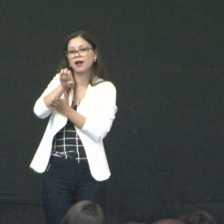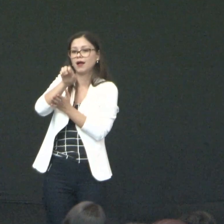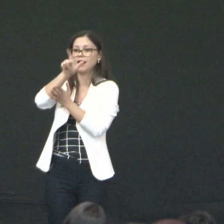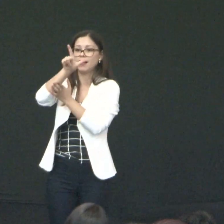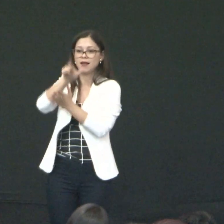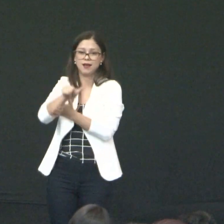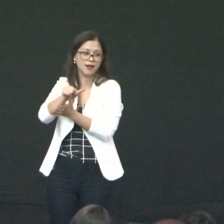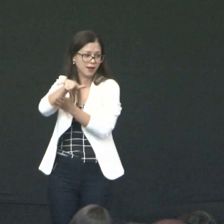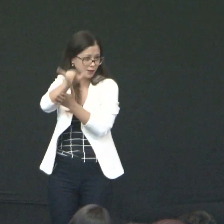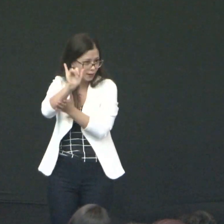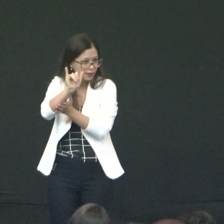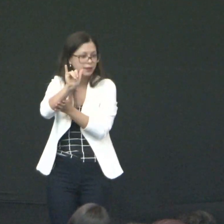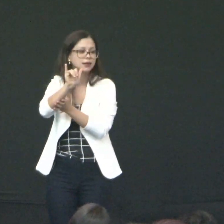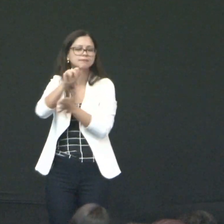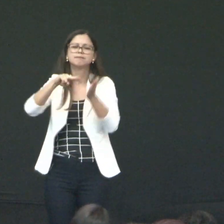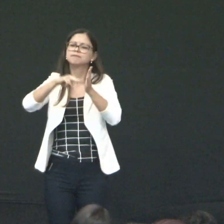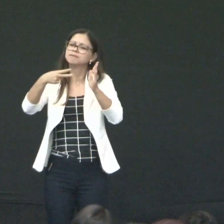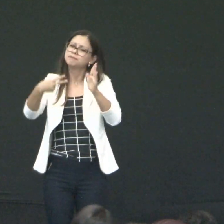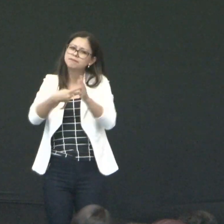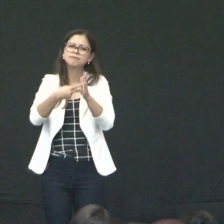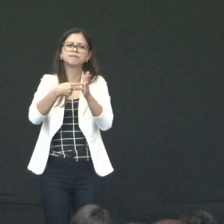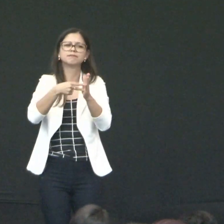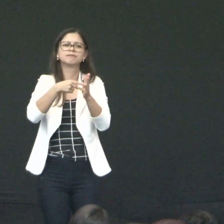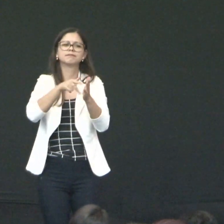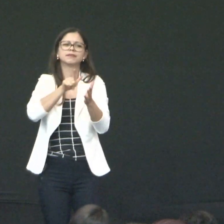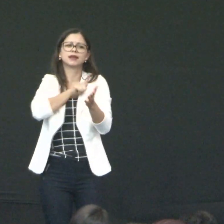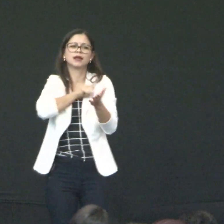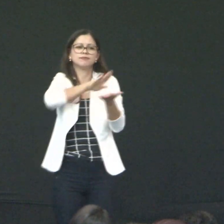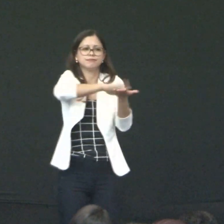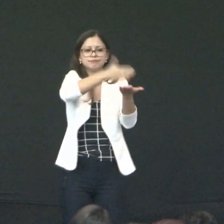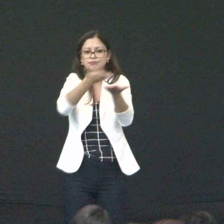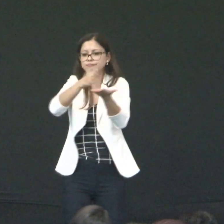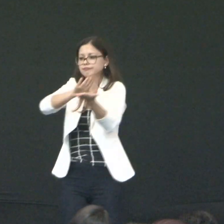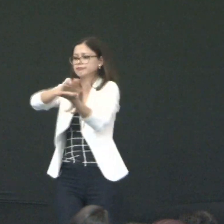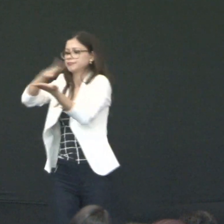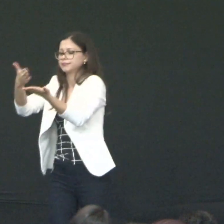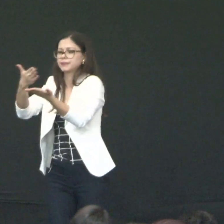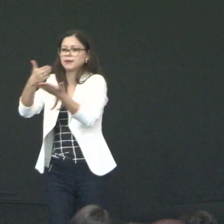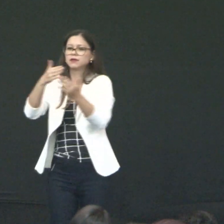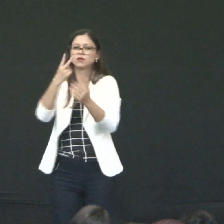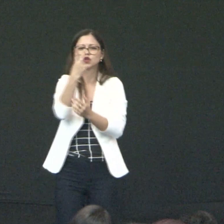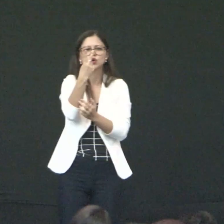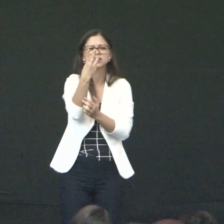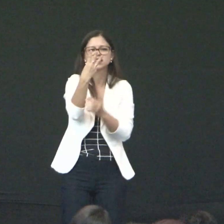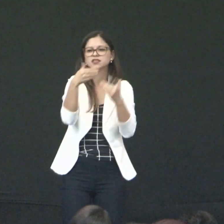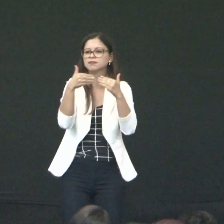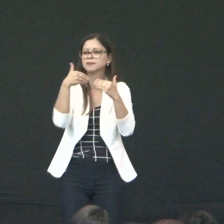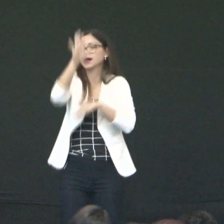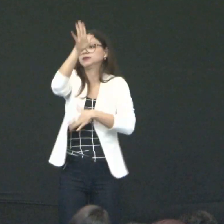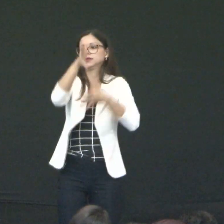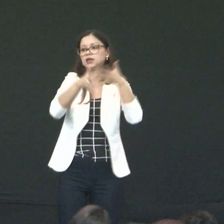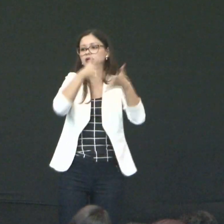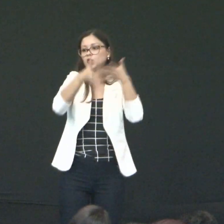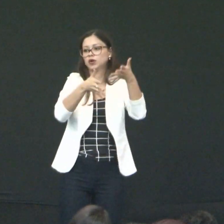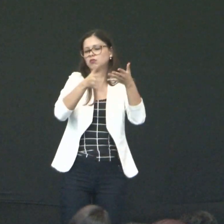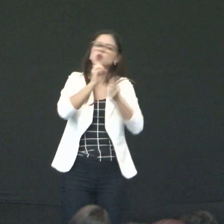conforme o diagrama. Ela é chamada de interpretação de relay, porque ela sofre de 2